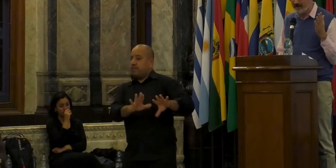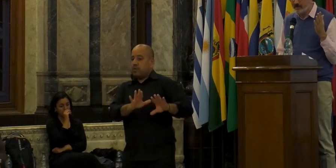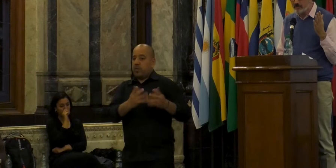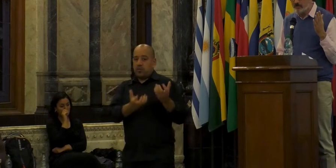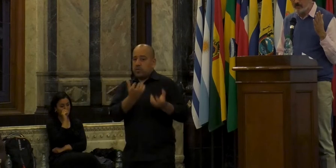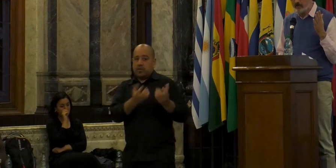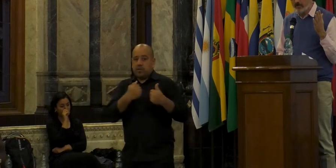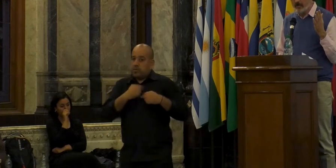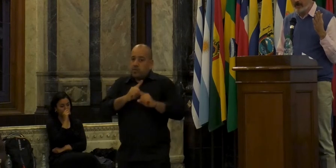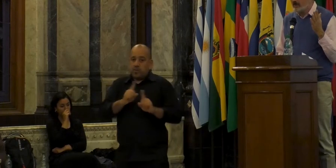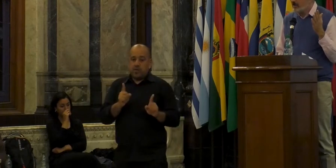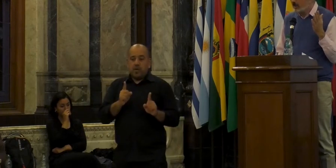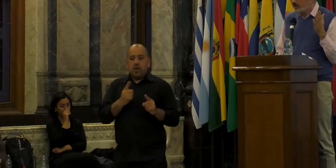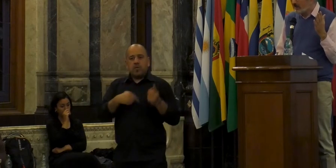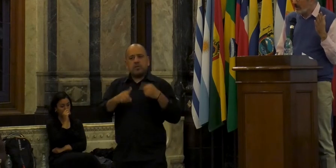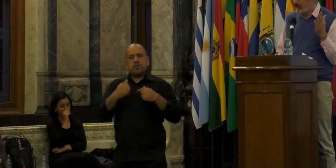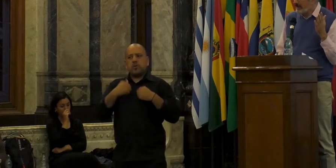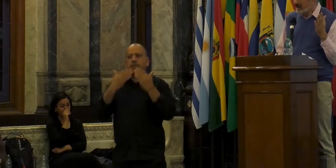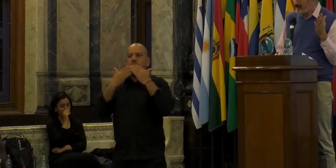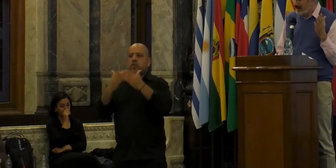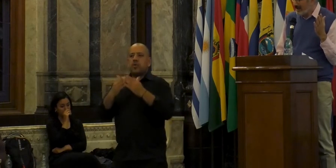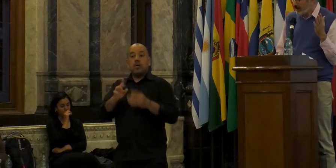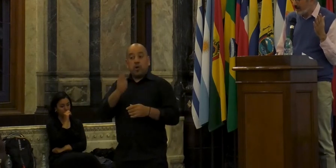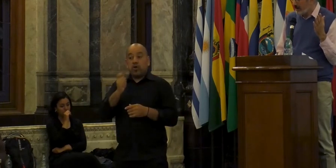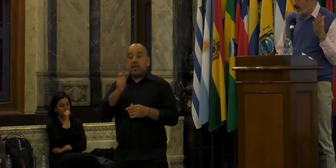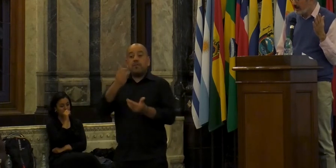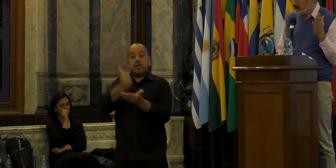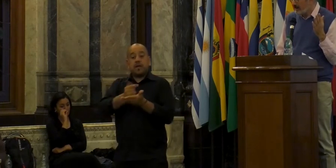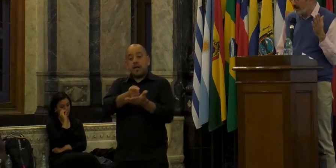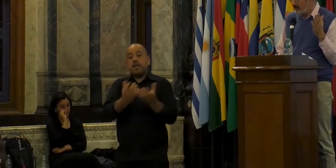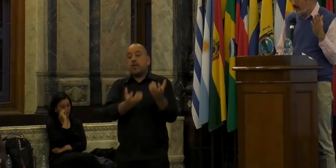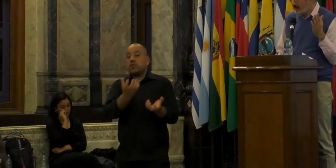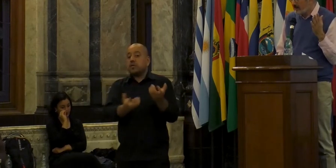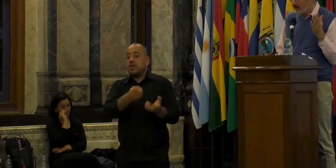ahí. Y entonces mi pregunta es, bueno, pero ¿quién va a estar en la cocina?